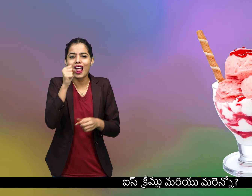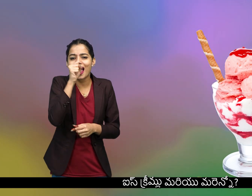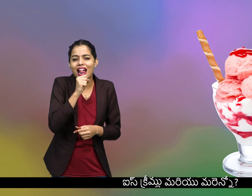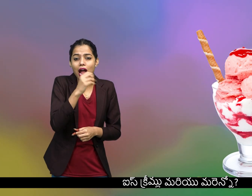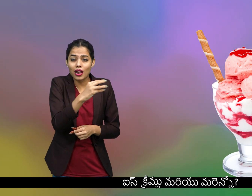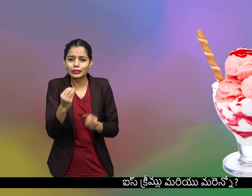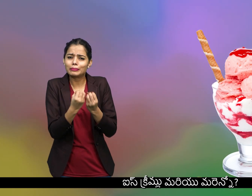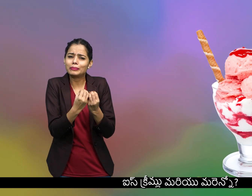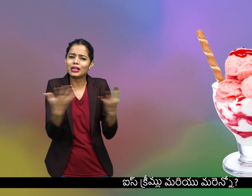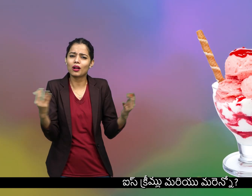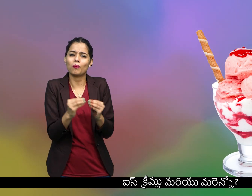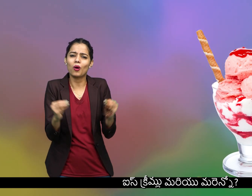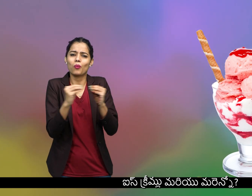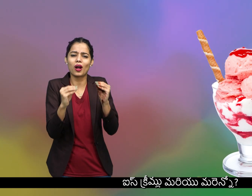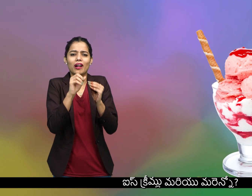మరెన్నో.